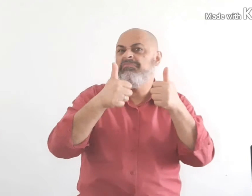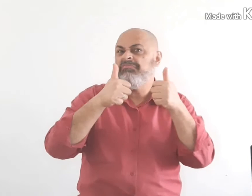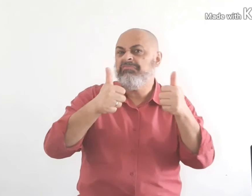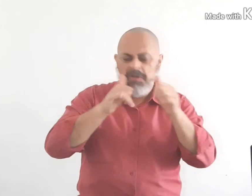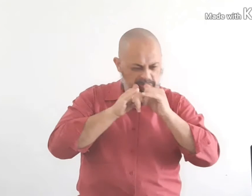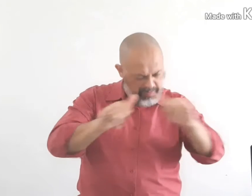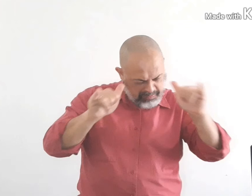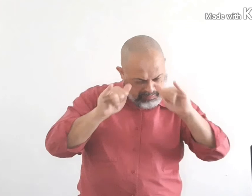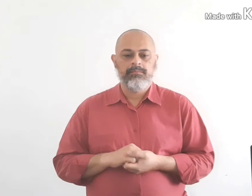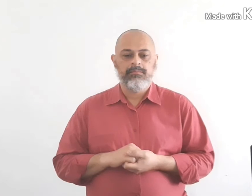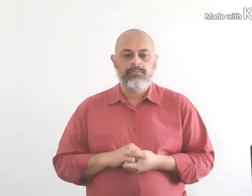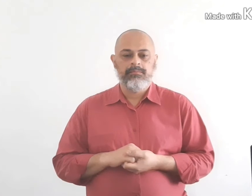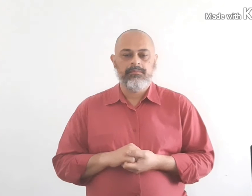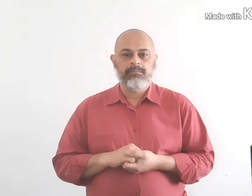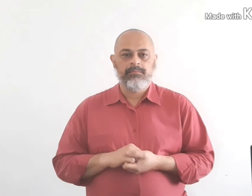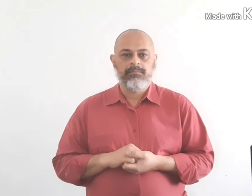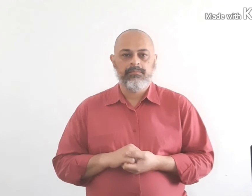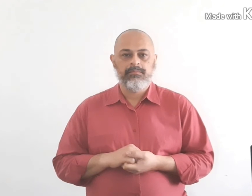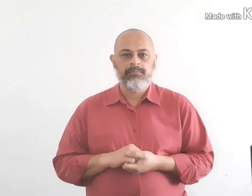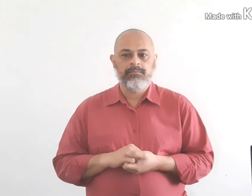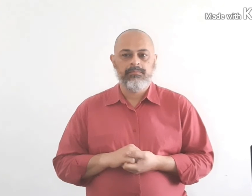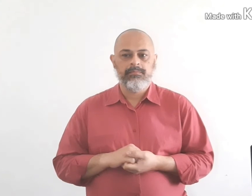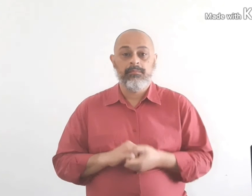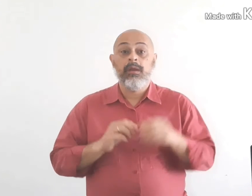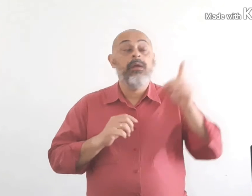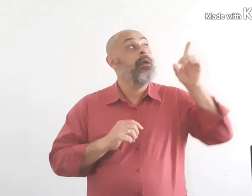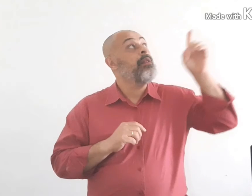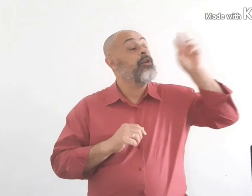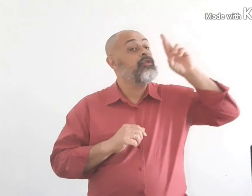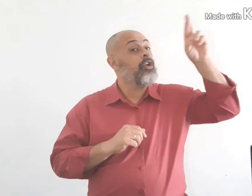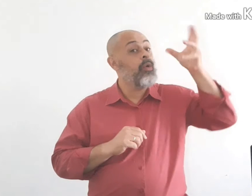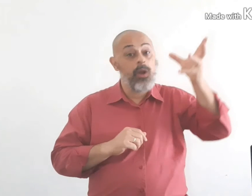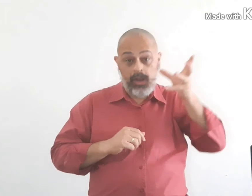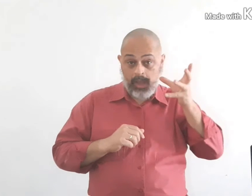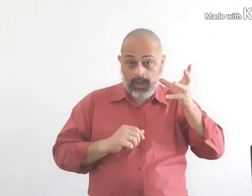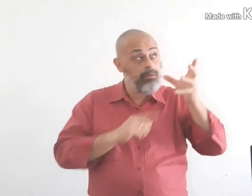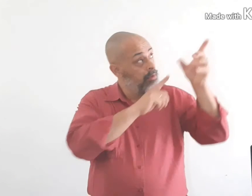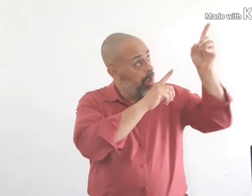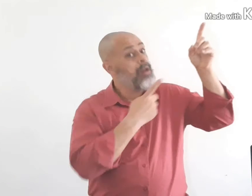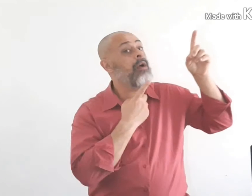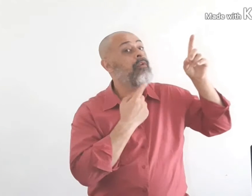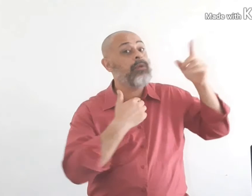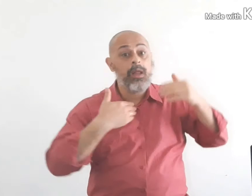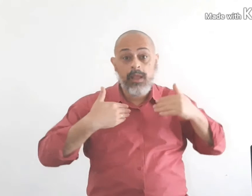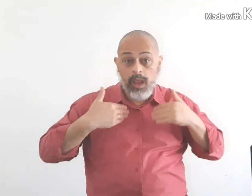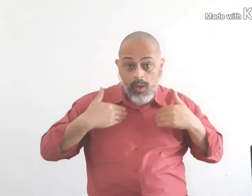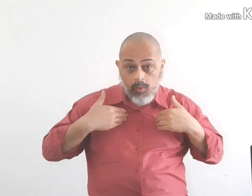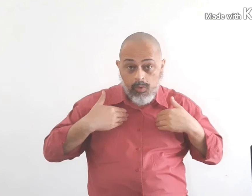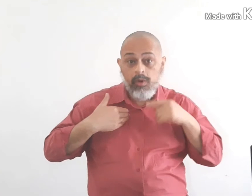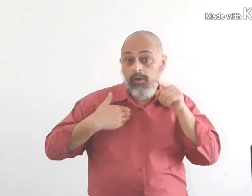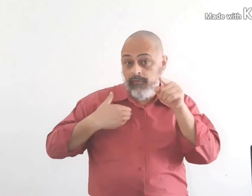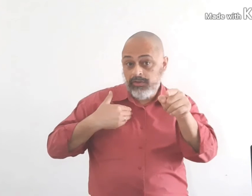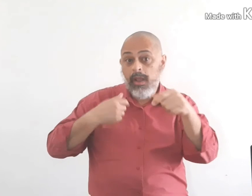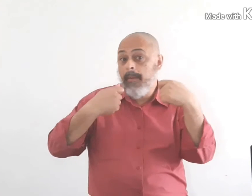ecoou a palavra do Senhor. O que o Senhor quer de mim, de você, é que nós toquemos